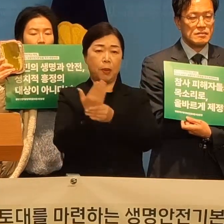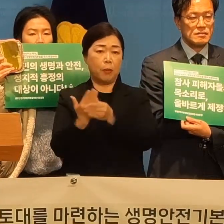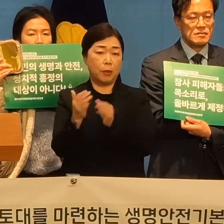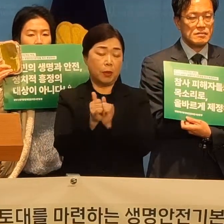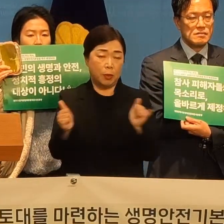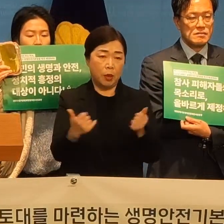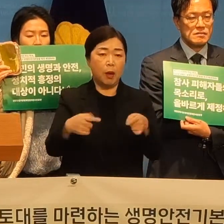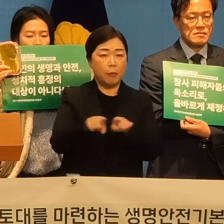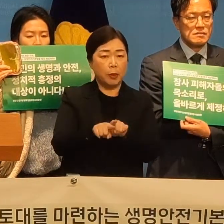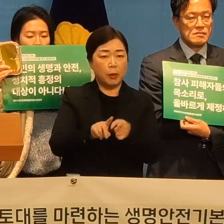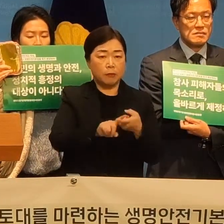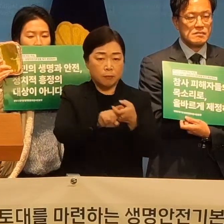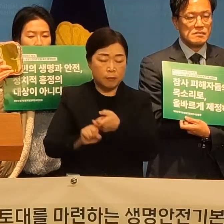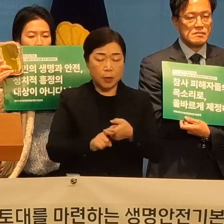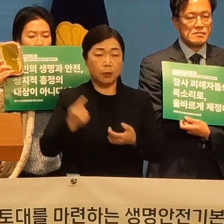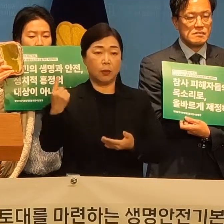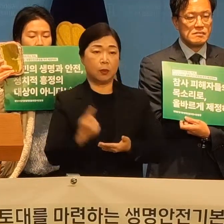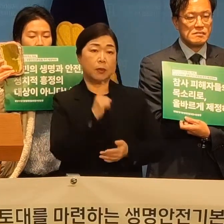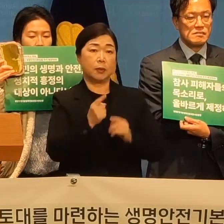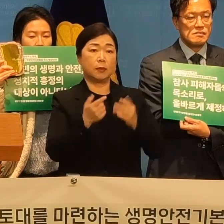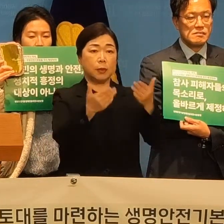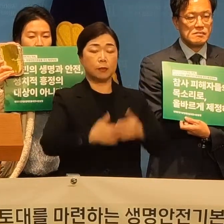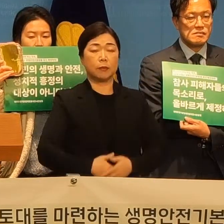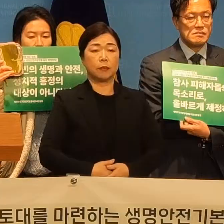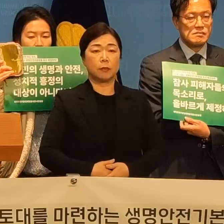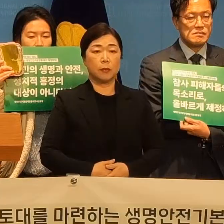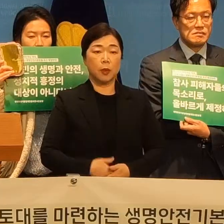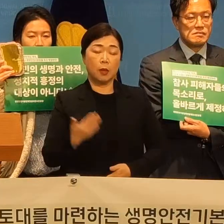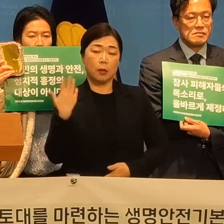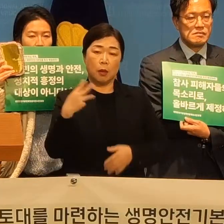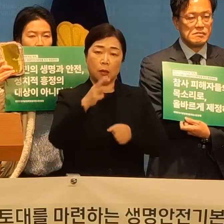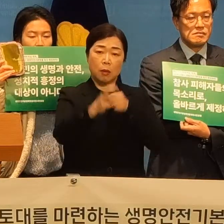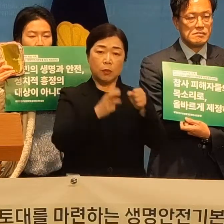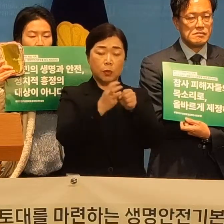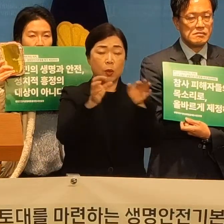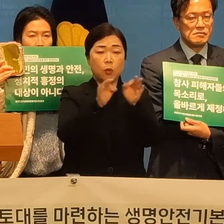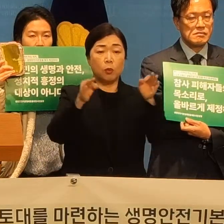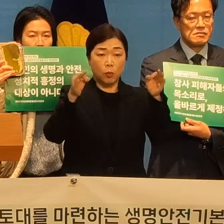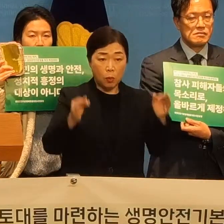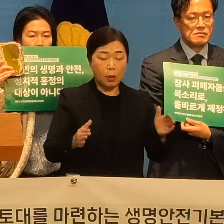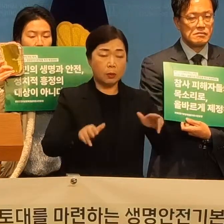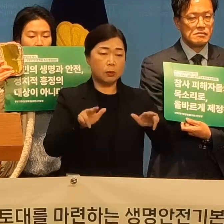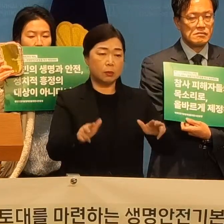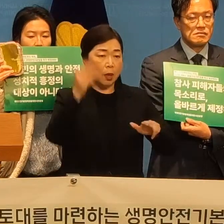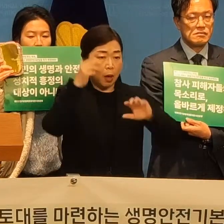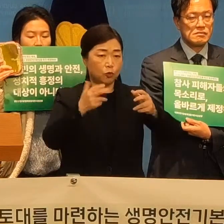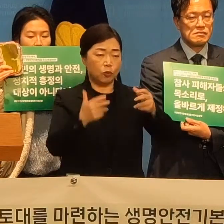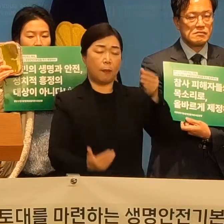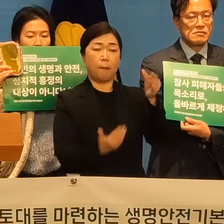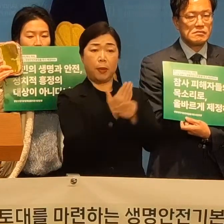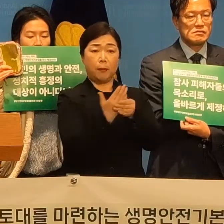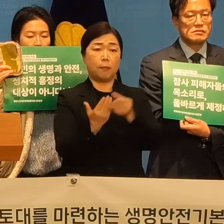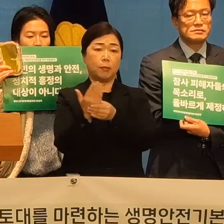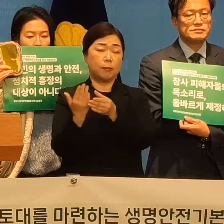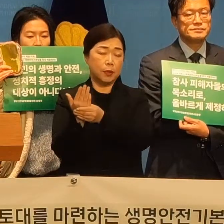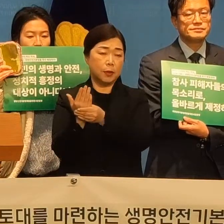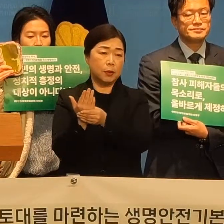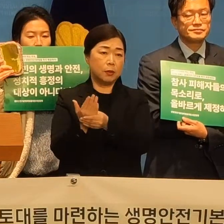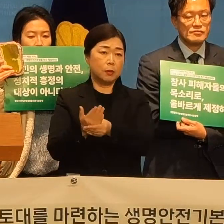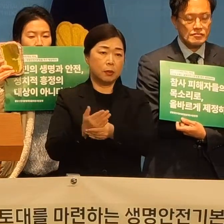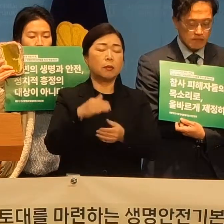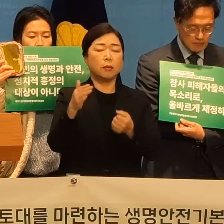있습니다. 우리는 지난 30년의 시간 동안 이 땅에서 벌어진 재난